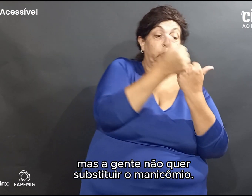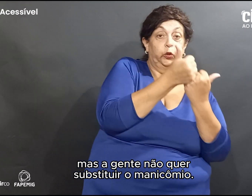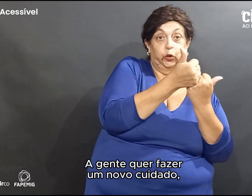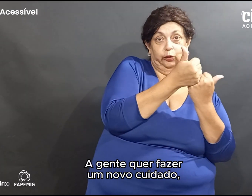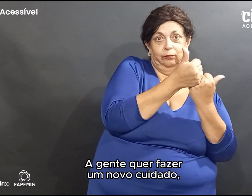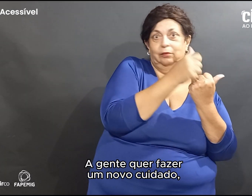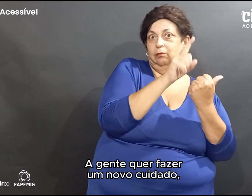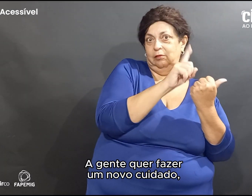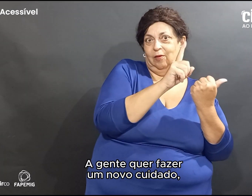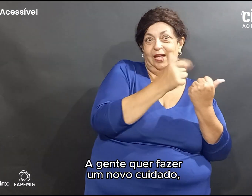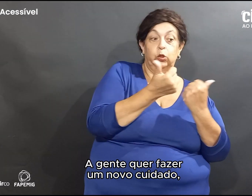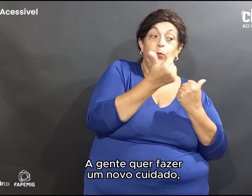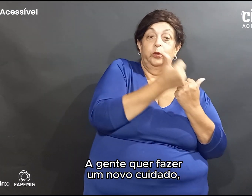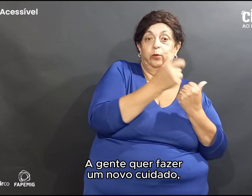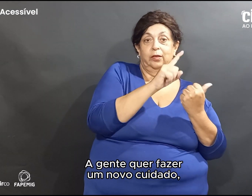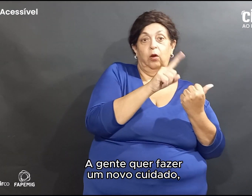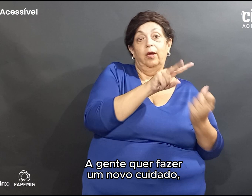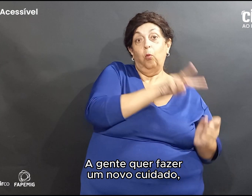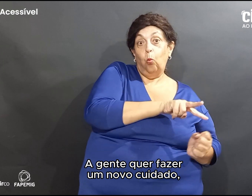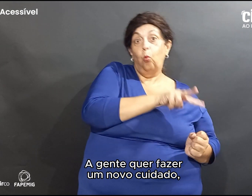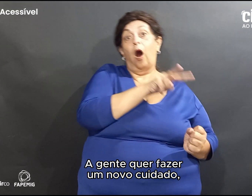gente quer fazer um novo cuidado, que